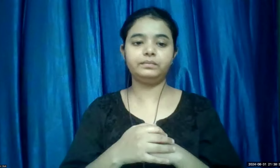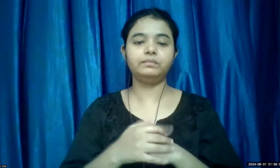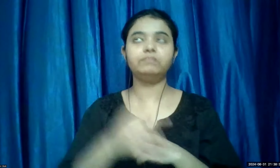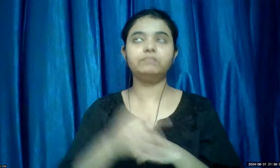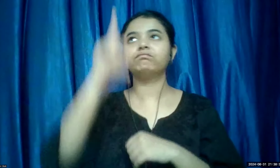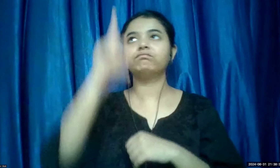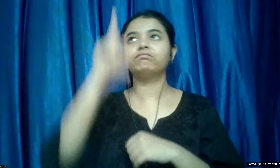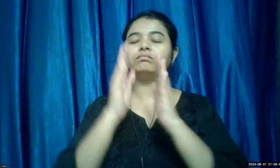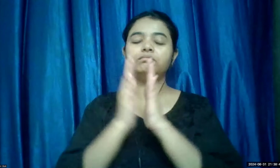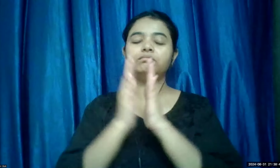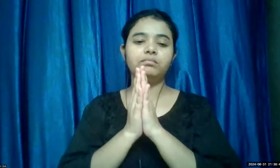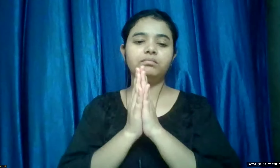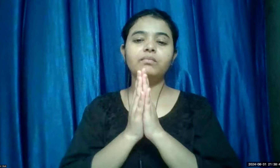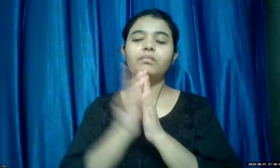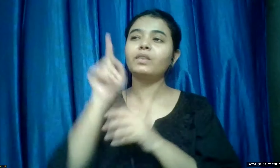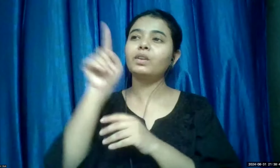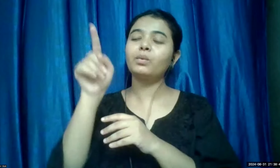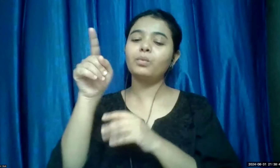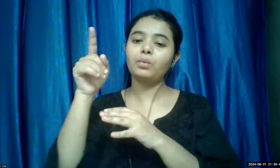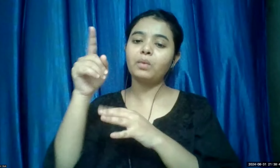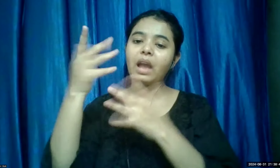हैं,